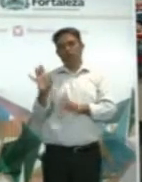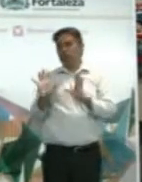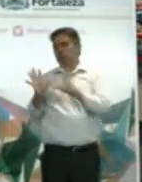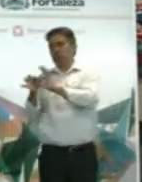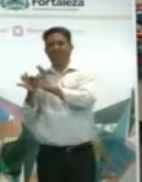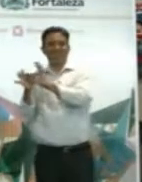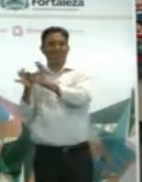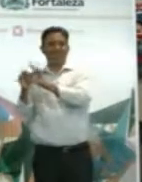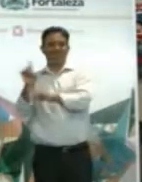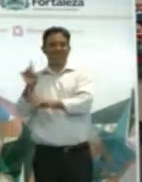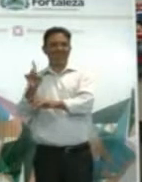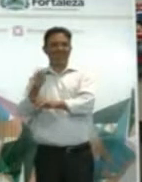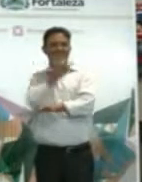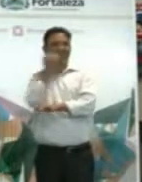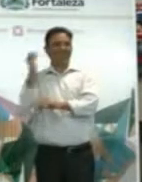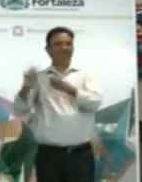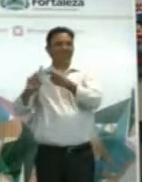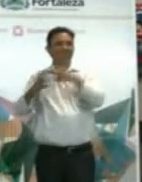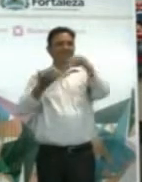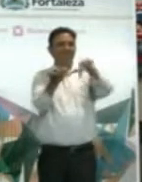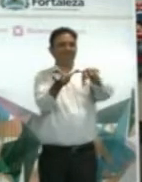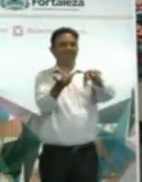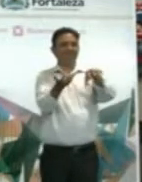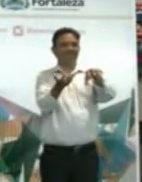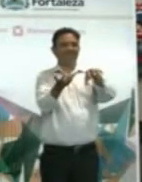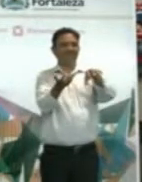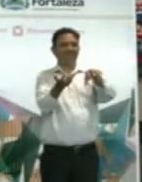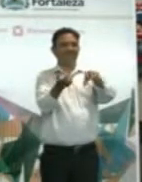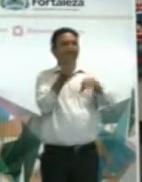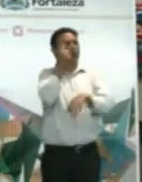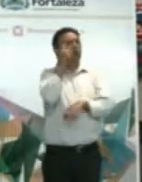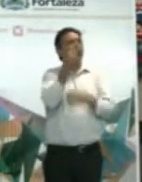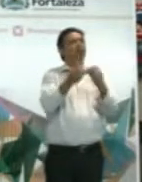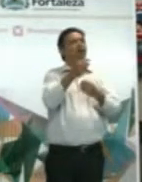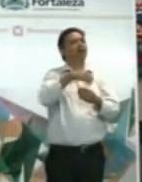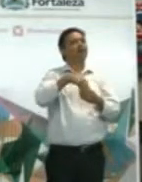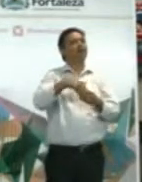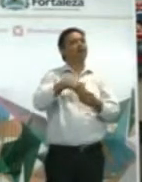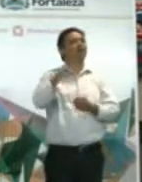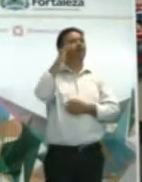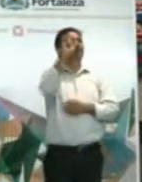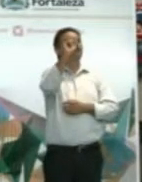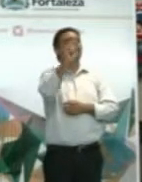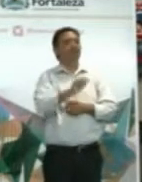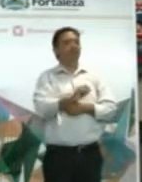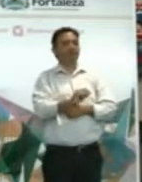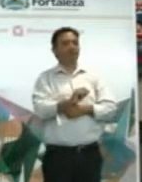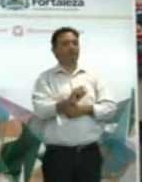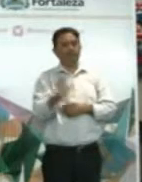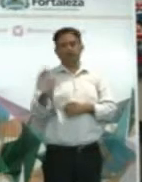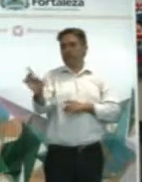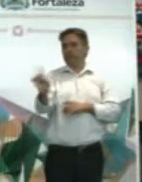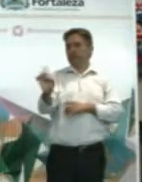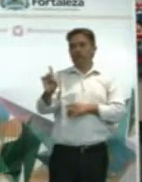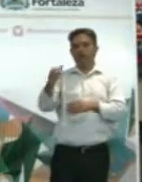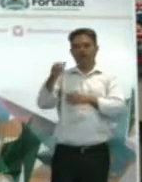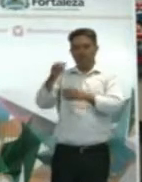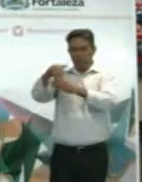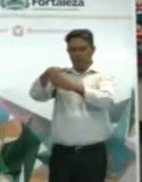vontade, dependia do Congresso Nacional. E adivinha o que é que o Congresso decidiu? Que não teria